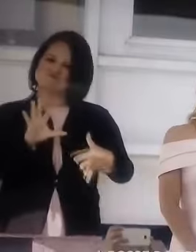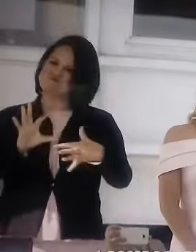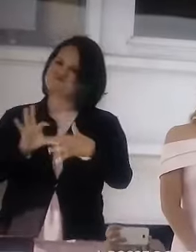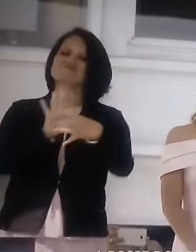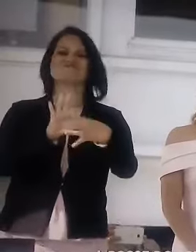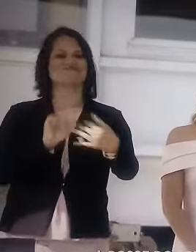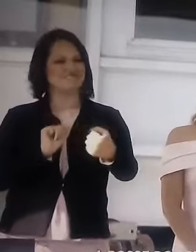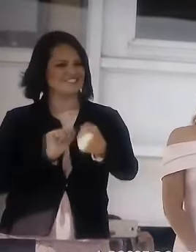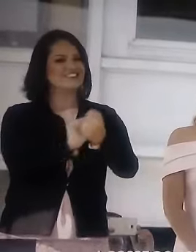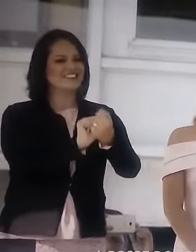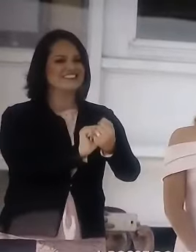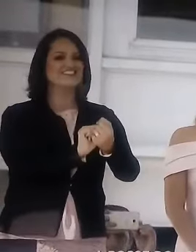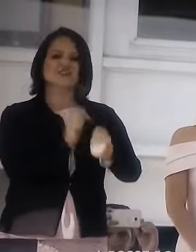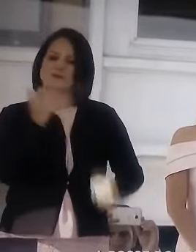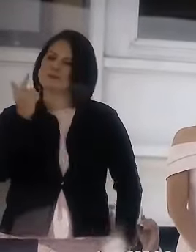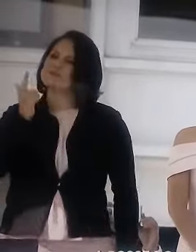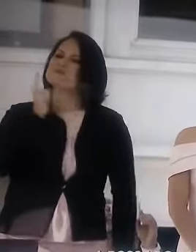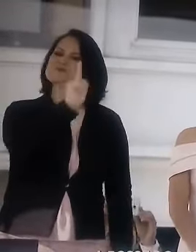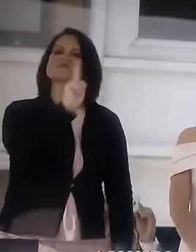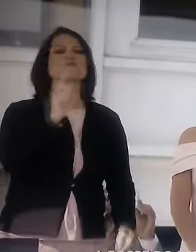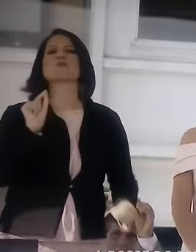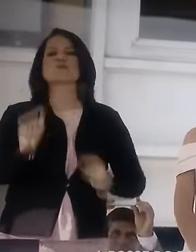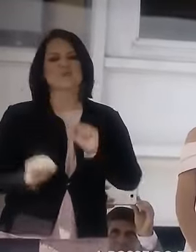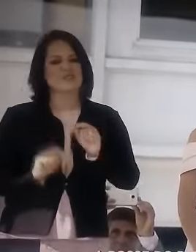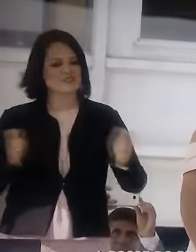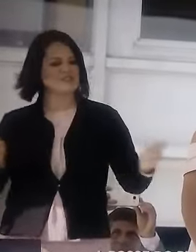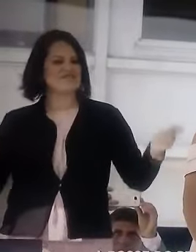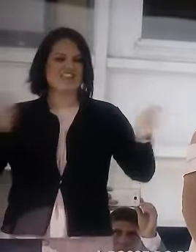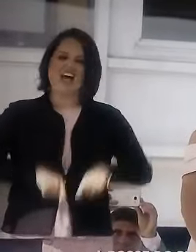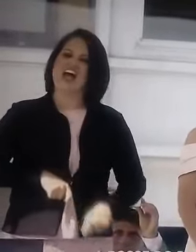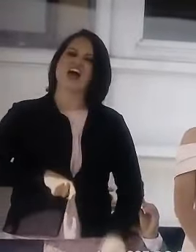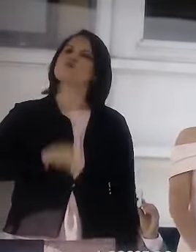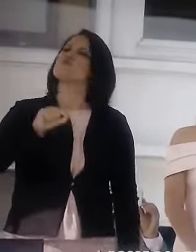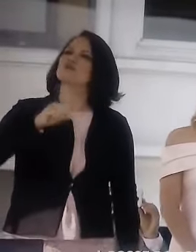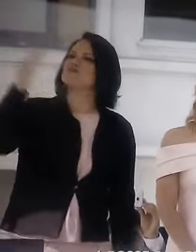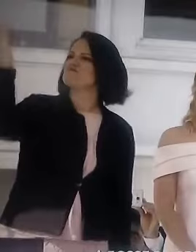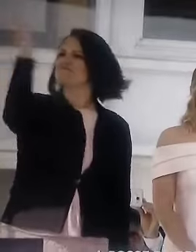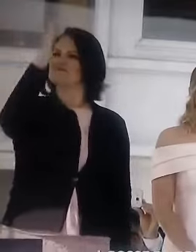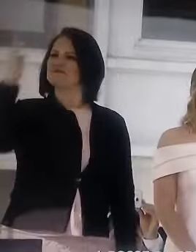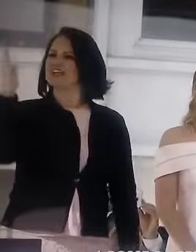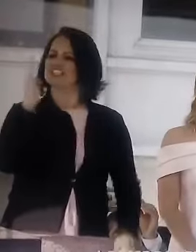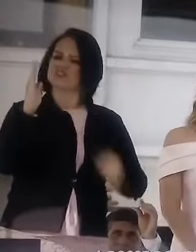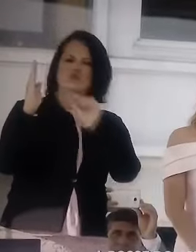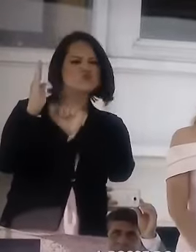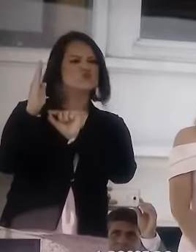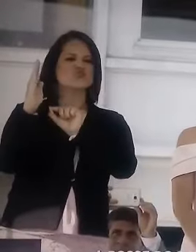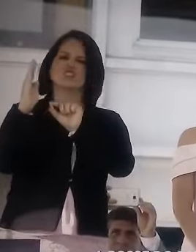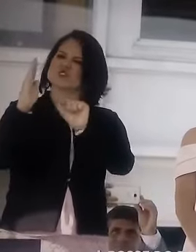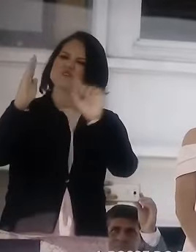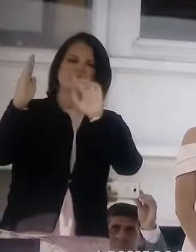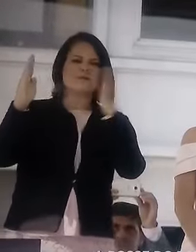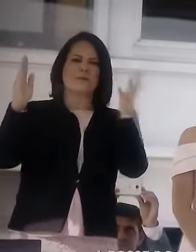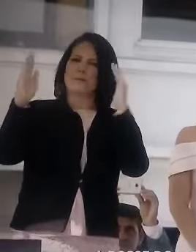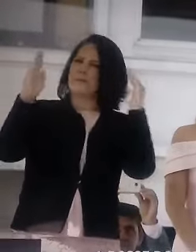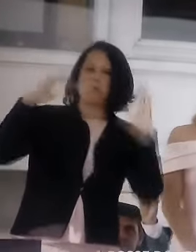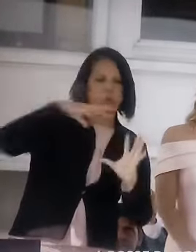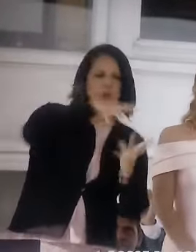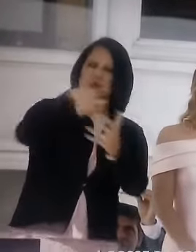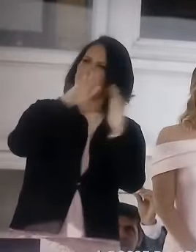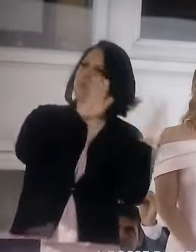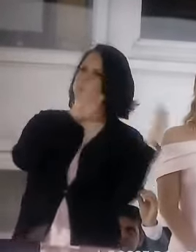Juntos temos como fazer o Brasil ocupar o lugar de destaque que ele merece no